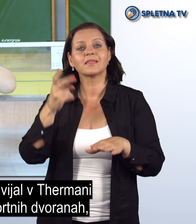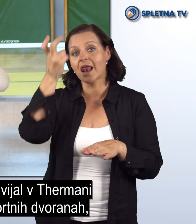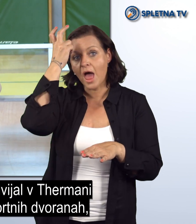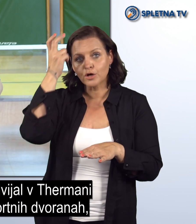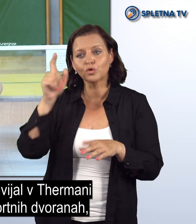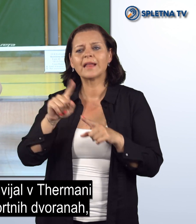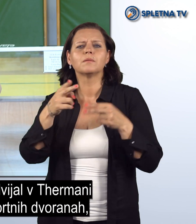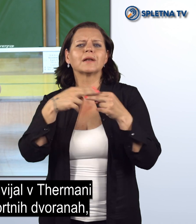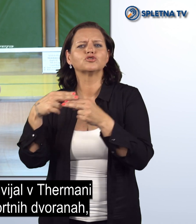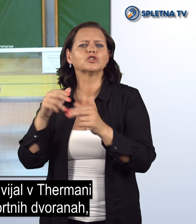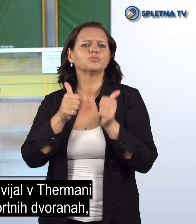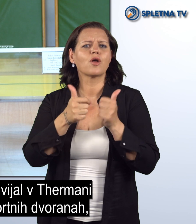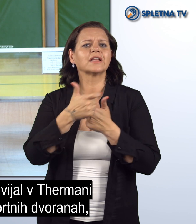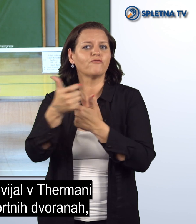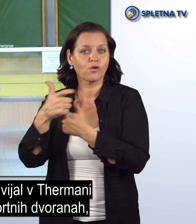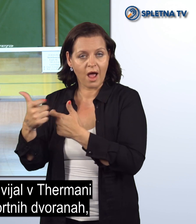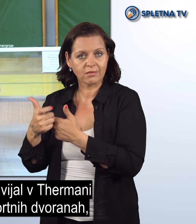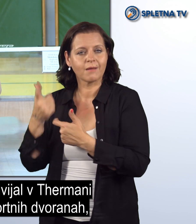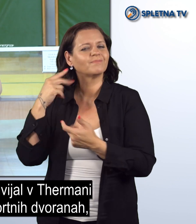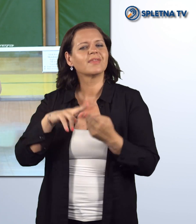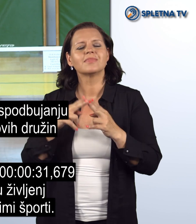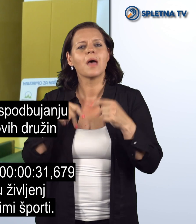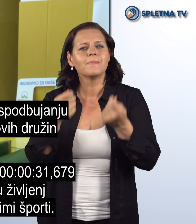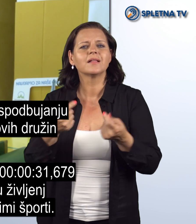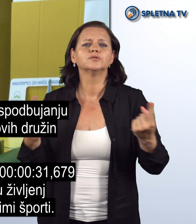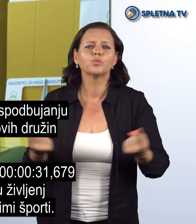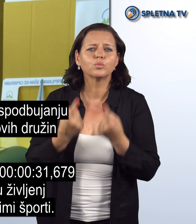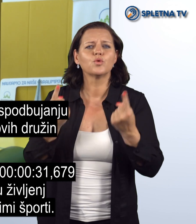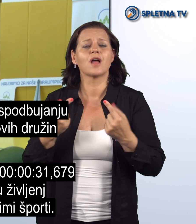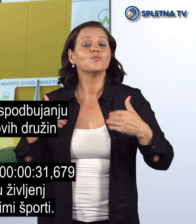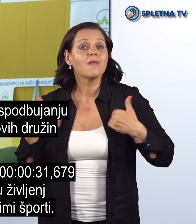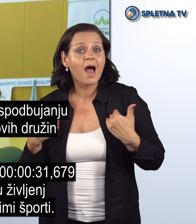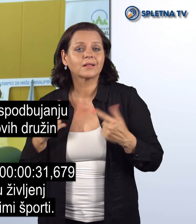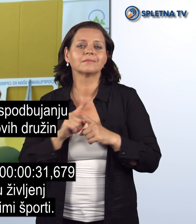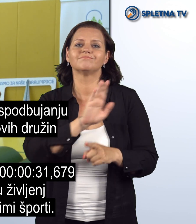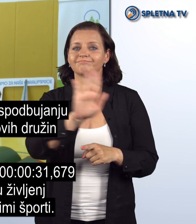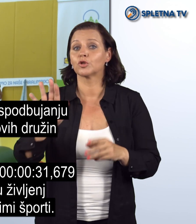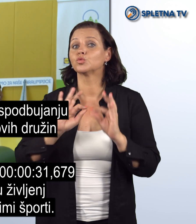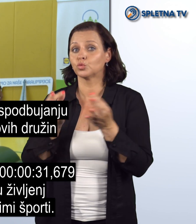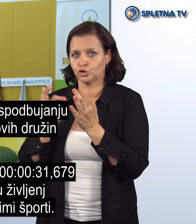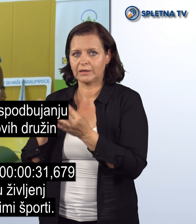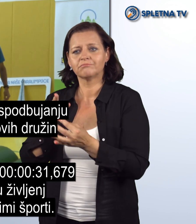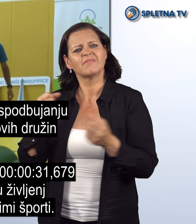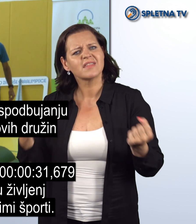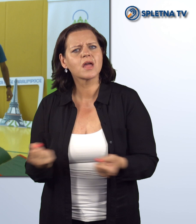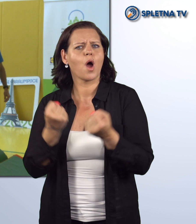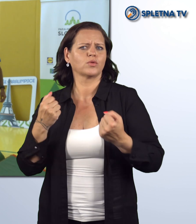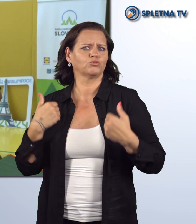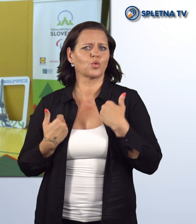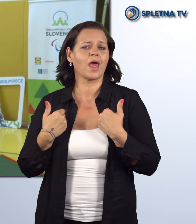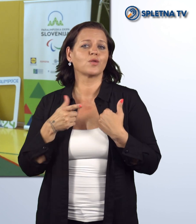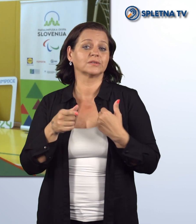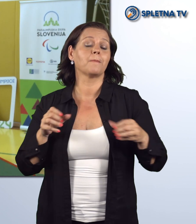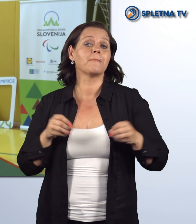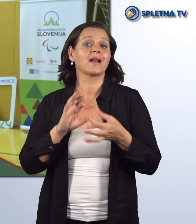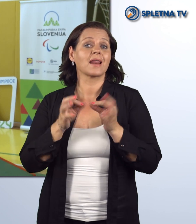v Termani Laško in bližnjih športnih dvoranah, je bil namenjen spodbujanju mladih in njihovih družin k